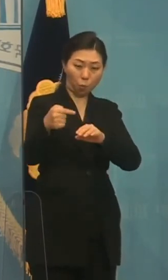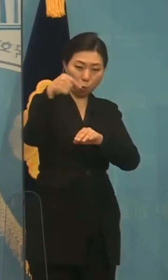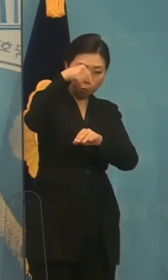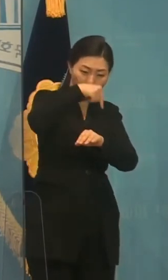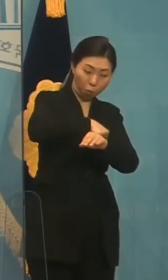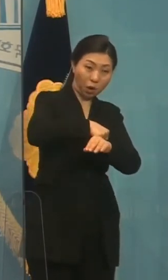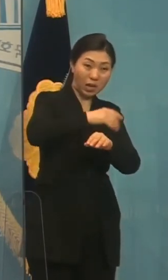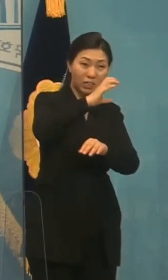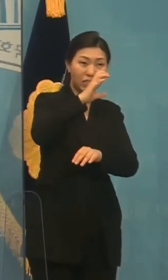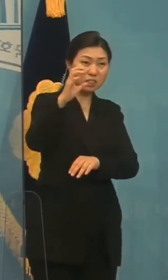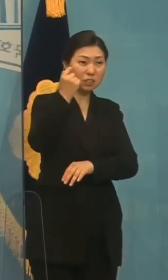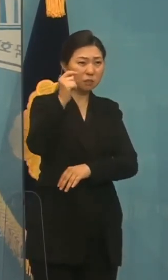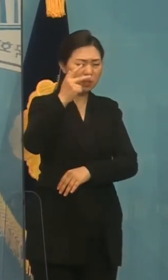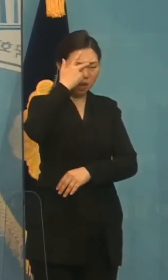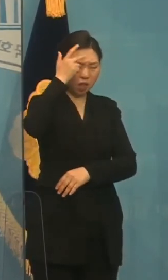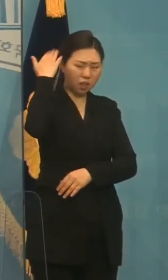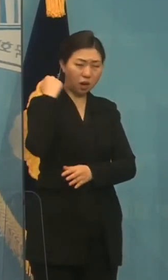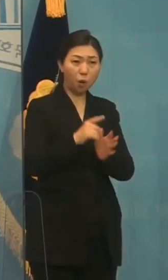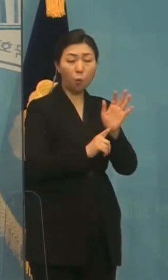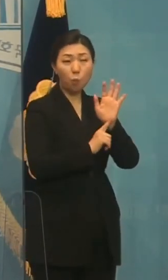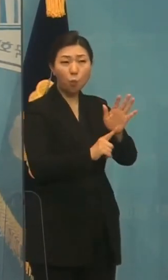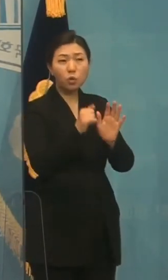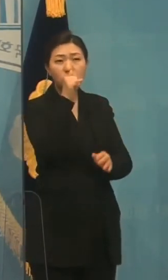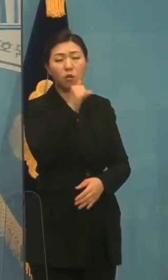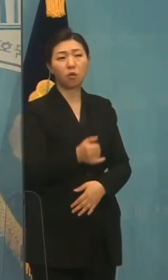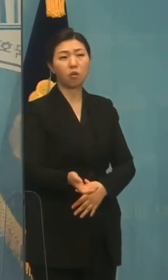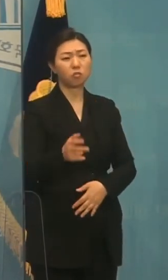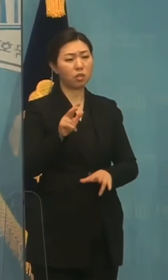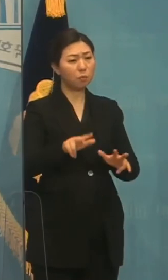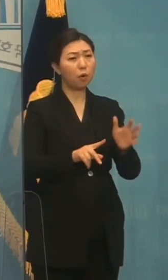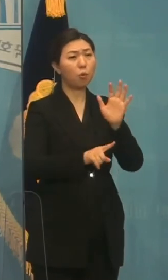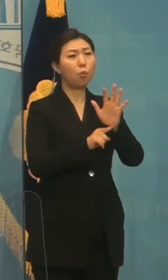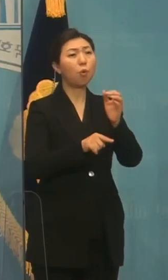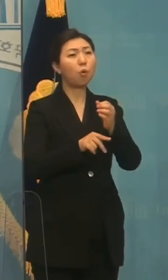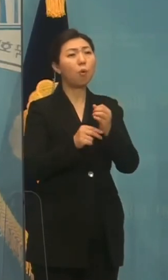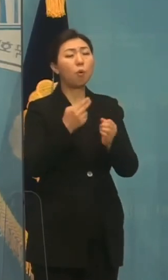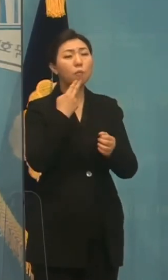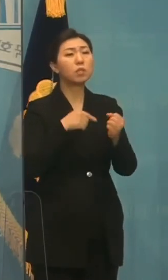CCTV 뭐 이런 것도 다 공개했습니다. 이번엔 왜 공개하지 않는 걸까요?